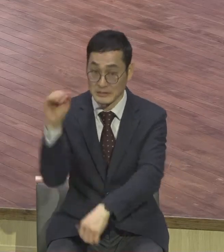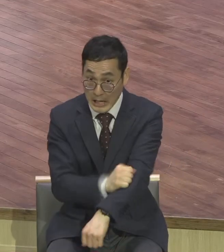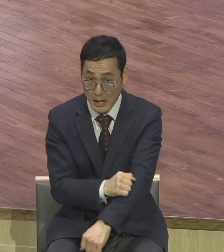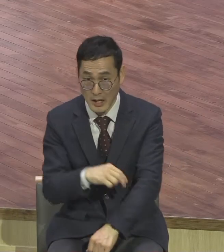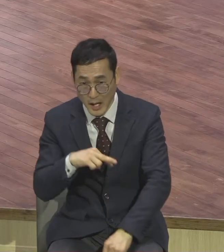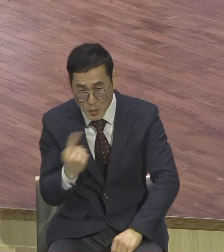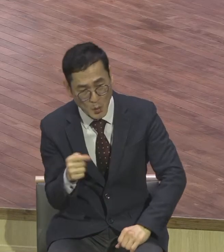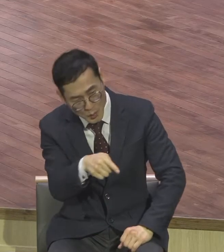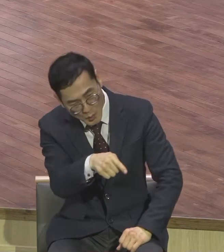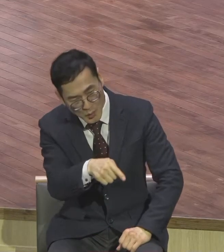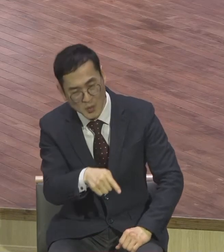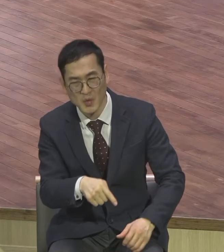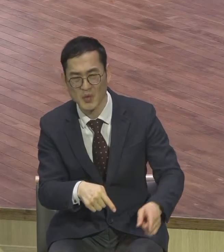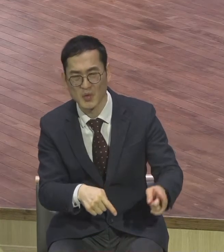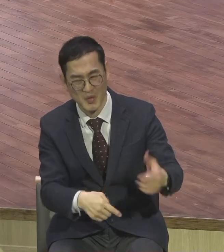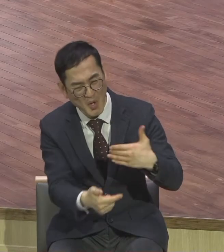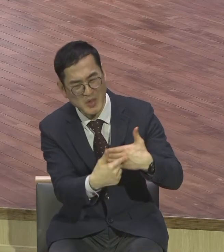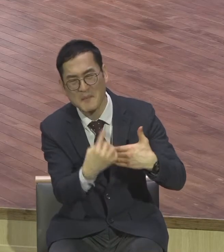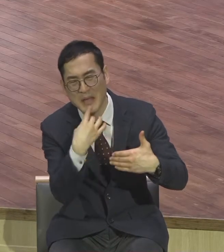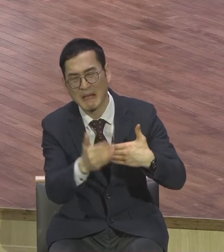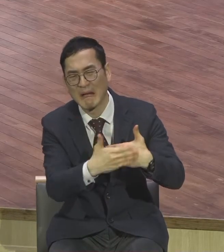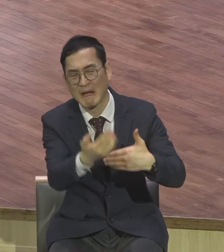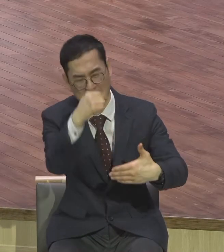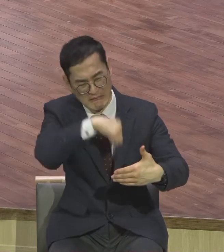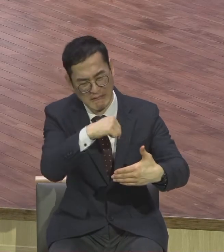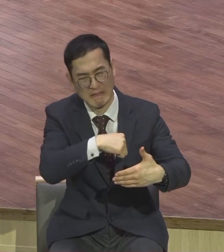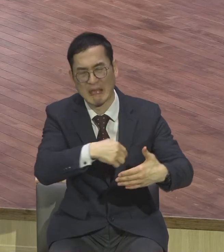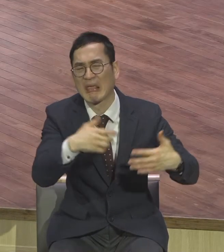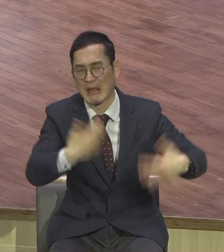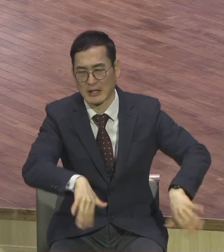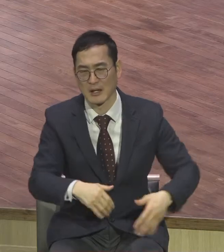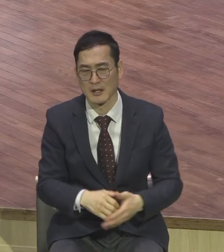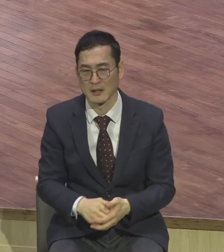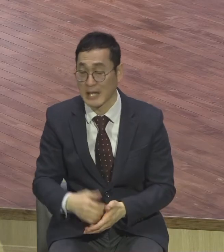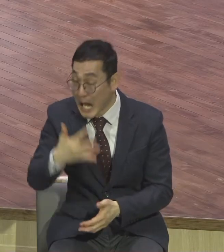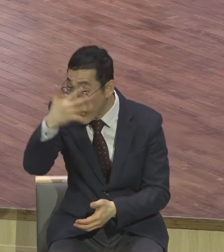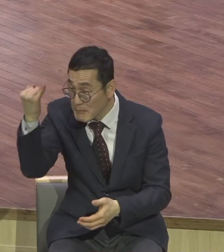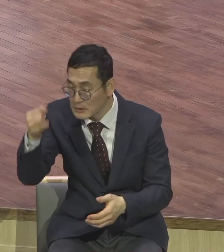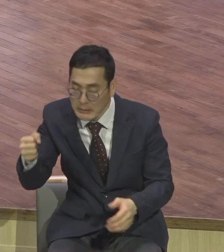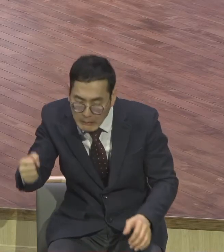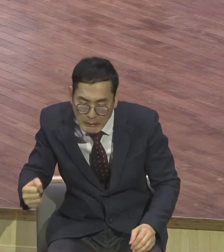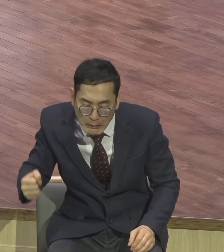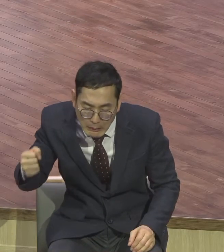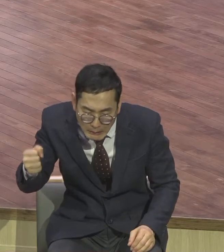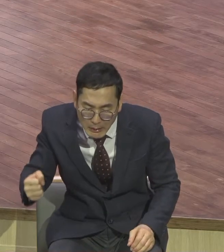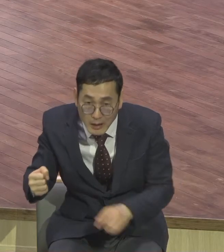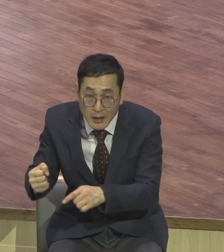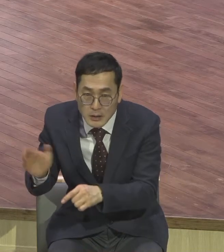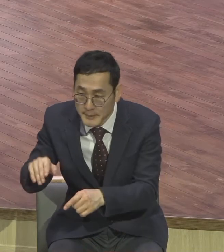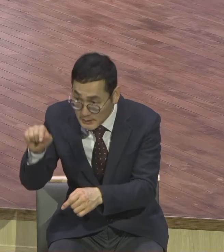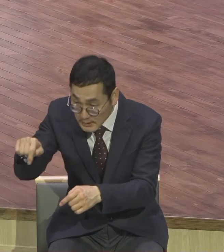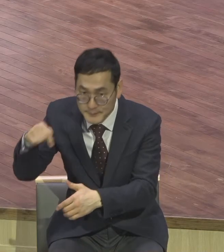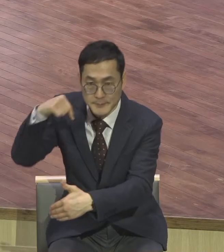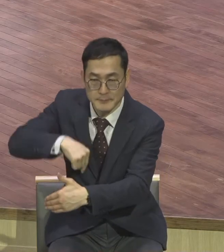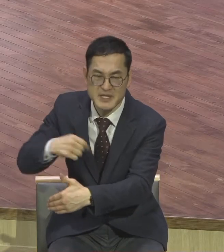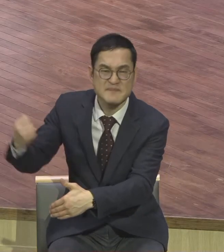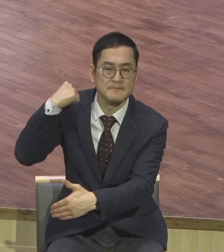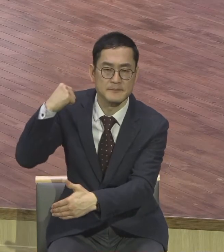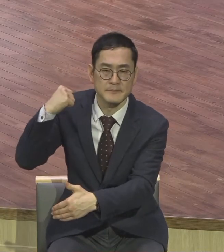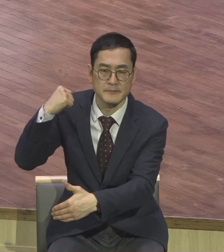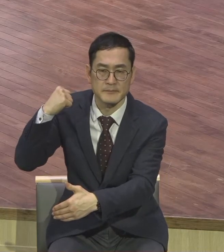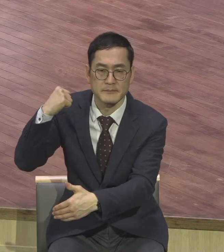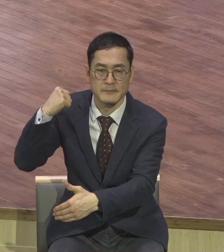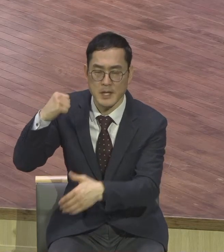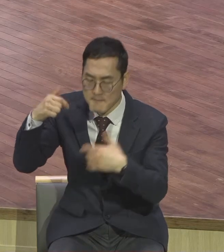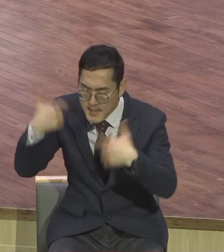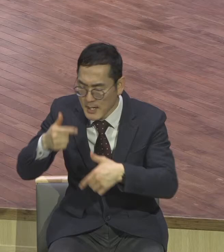기도하는 연약한 한 사람 아무것도 없어 보입니까? 그 사람이 힘이 잰 사람이요. 그